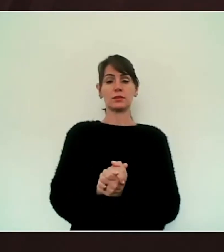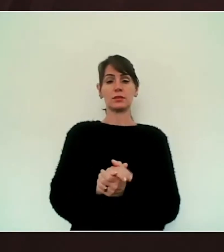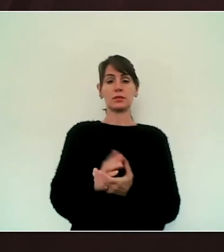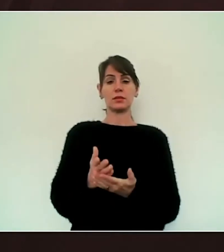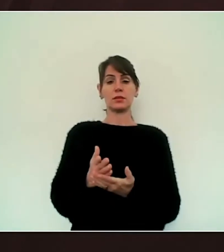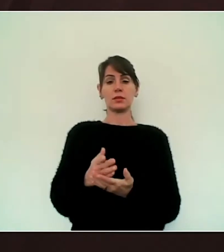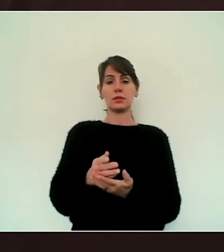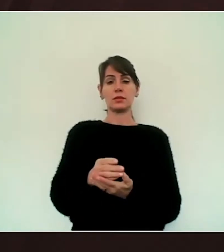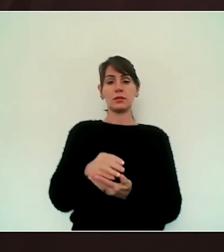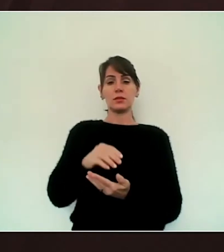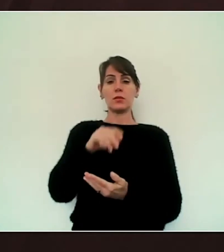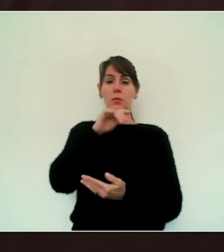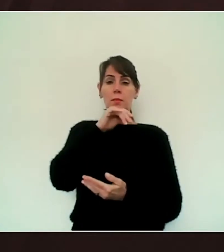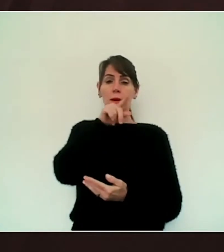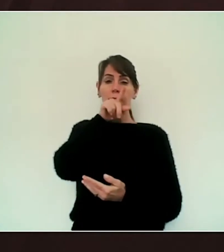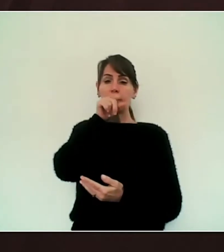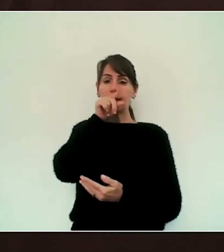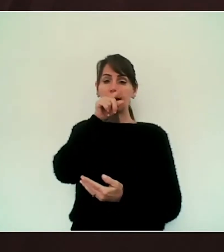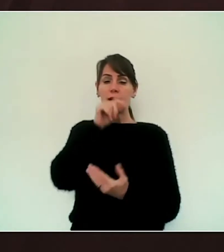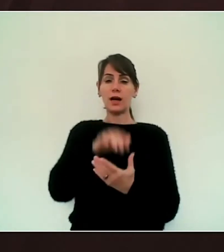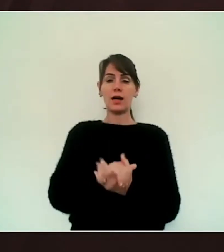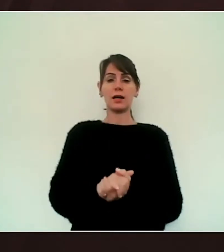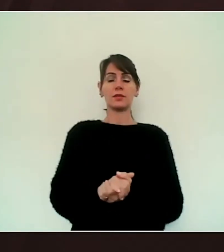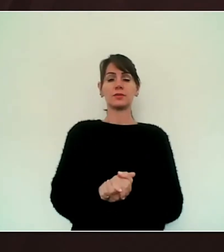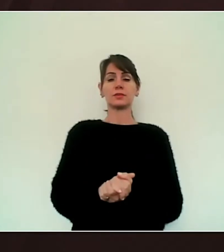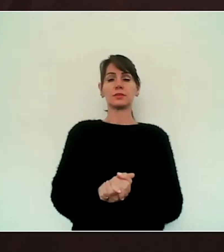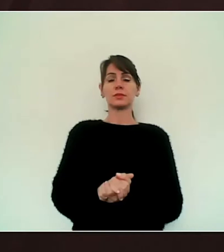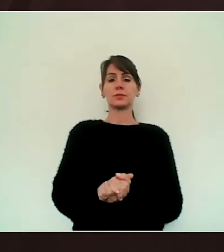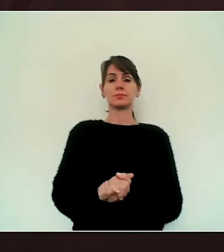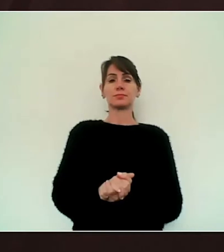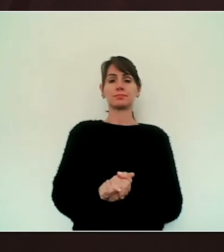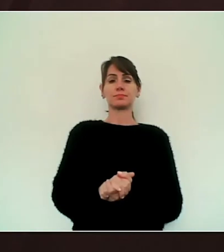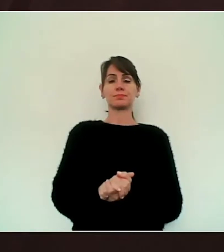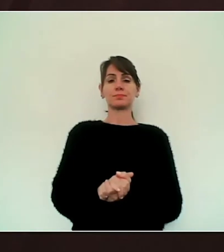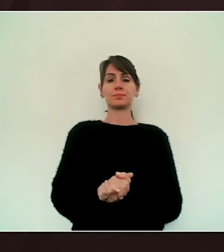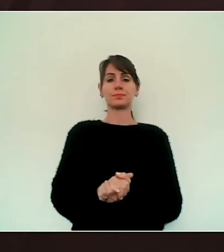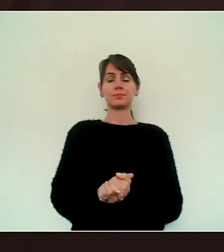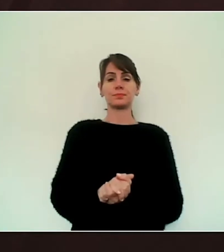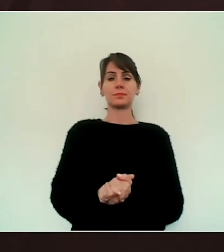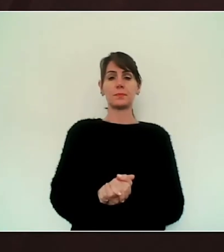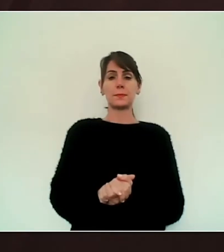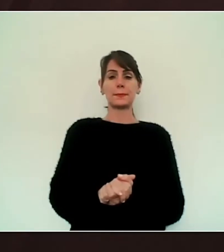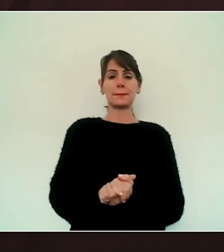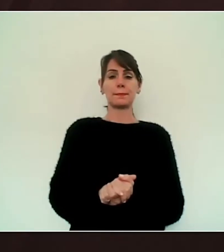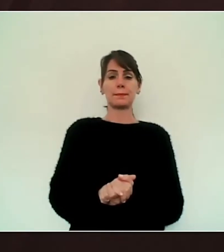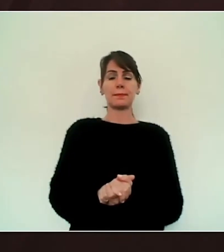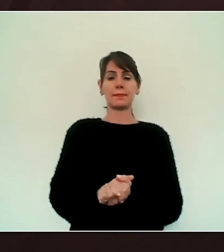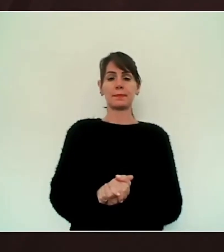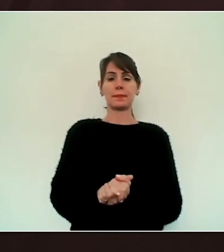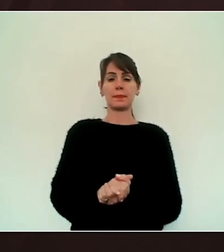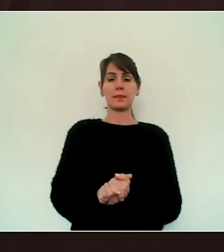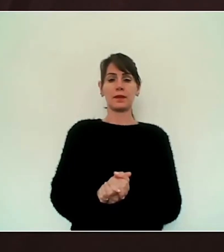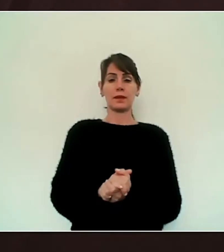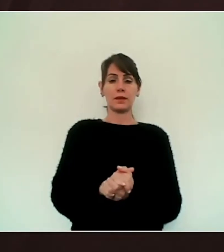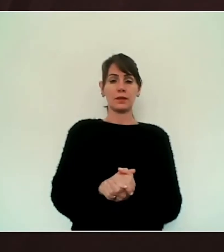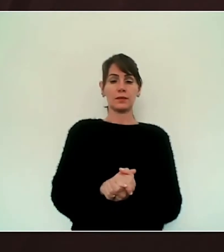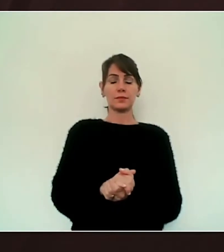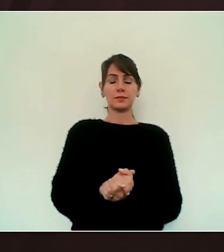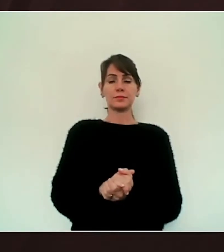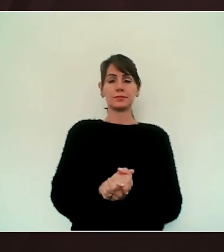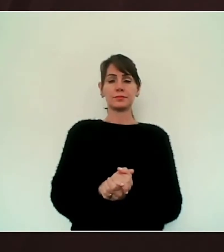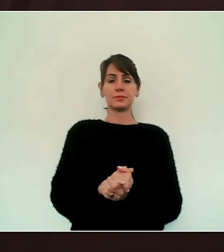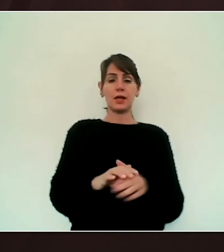solo rochoso, onde a terra era pouca, e logo nasceu, visto não ser profunda a terra. Saindo, porém,